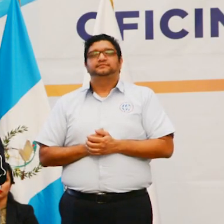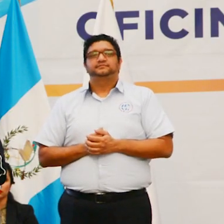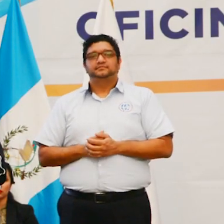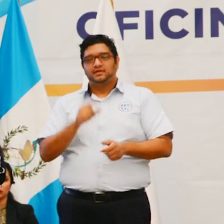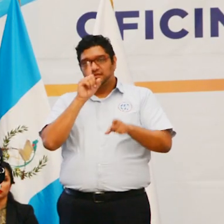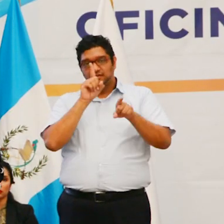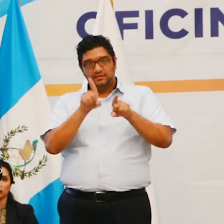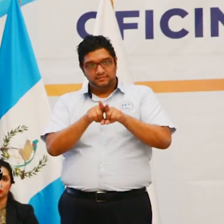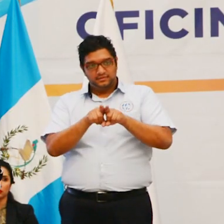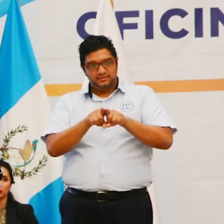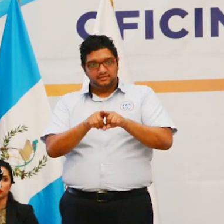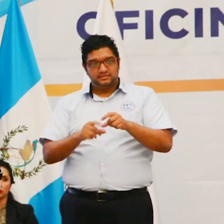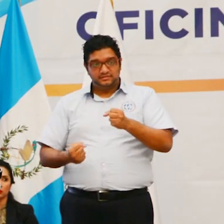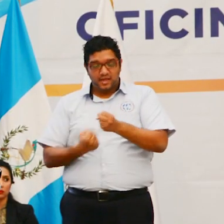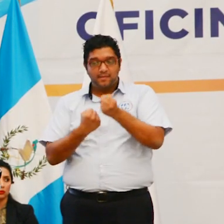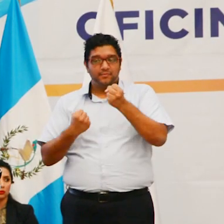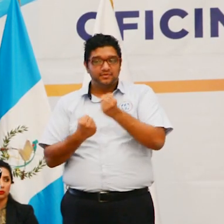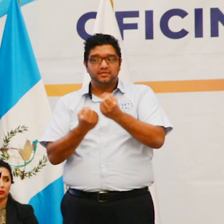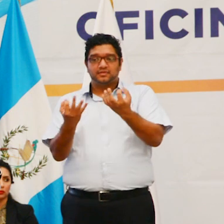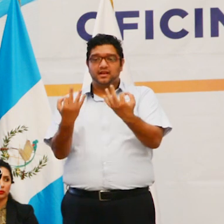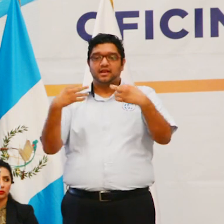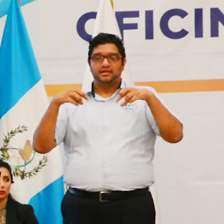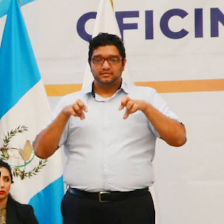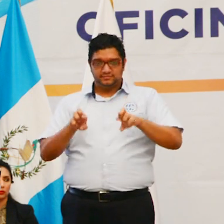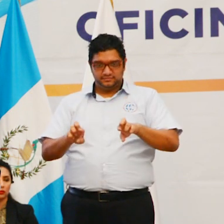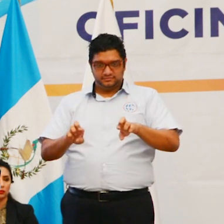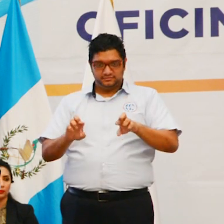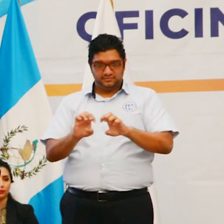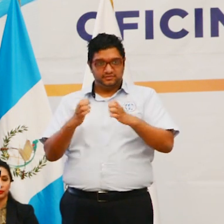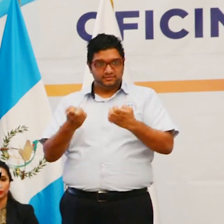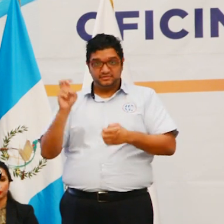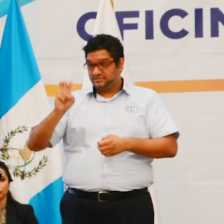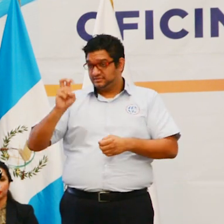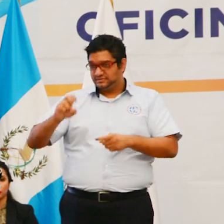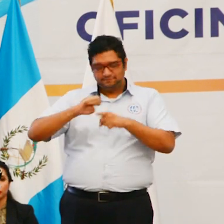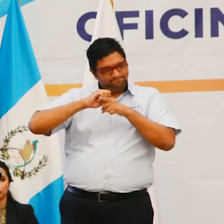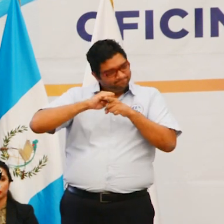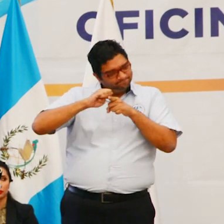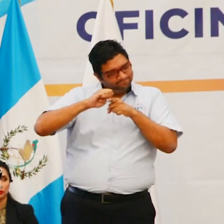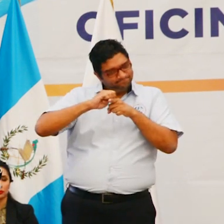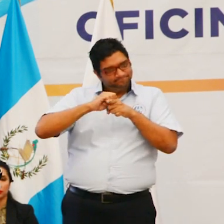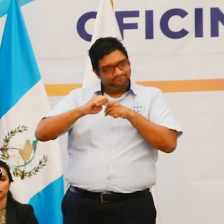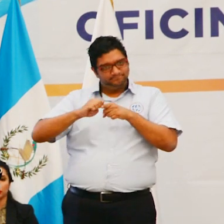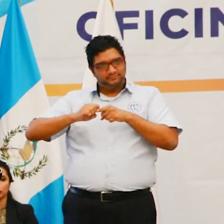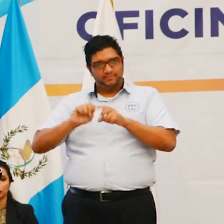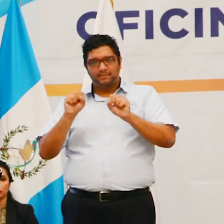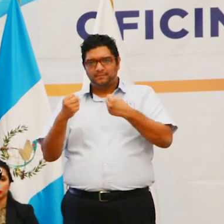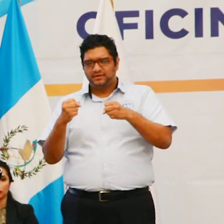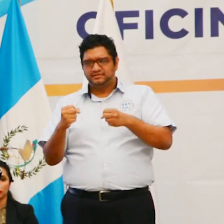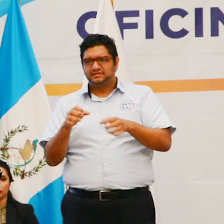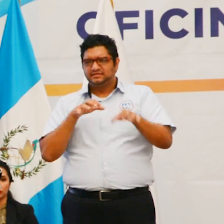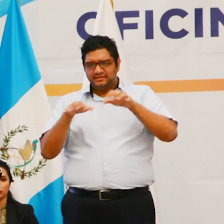También se aprobó la Política Nacional de Discapacidad, la cual tiene que ponerse en práctica y llevar a cabo precisamente esas